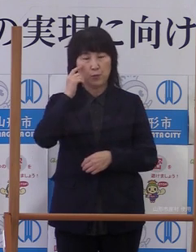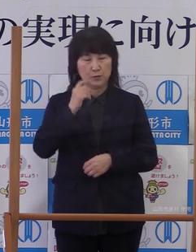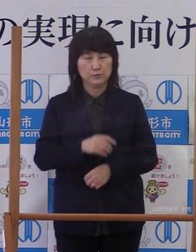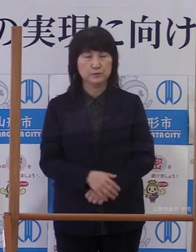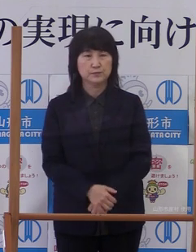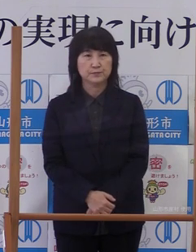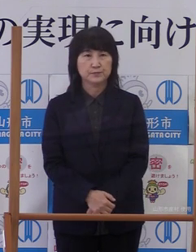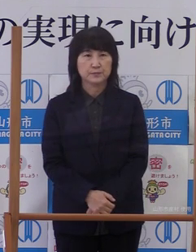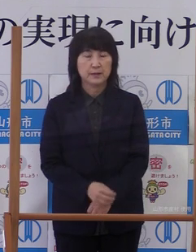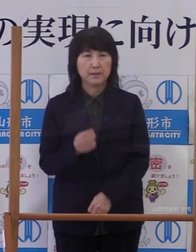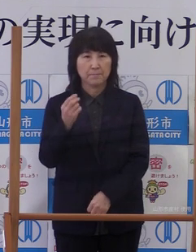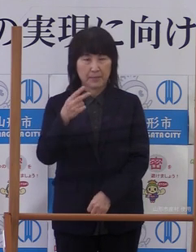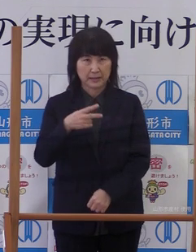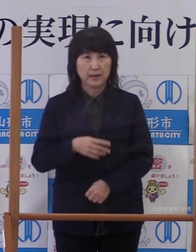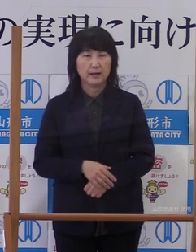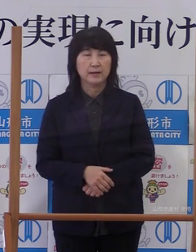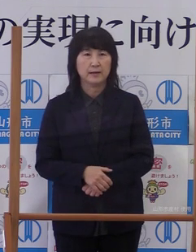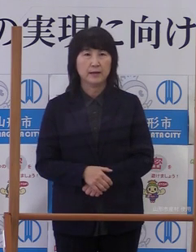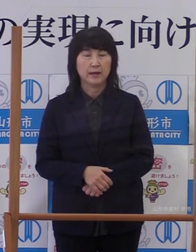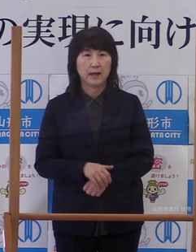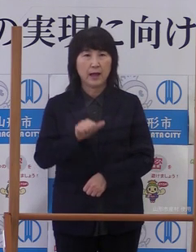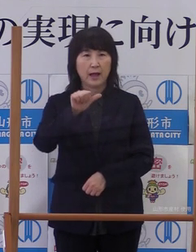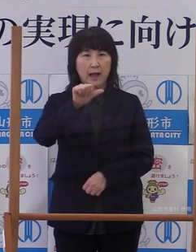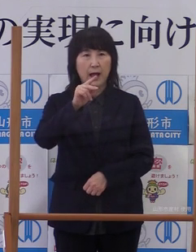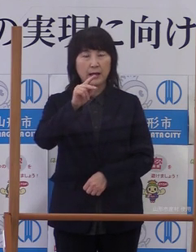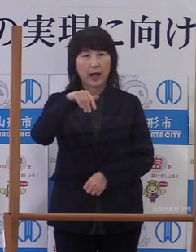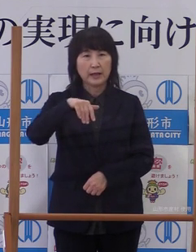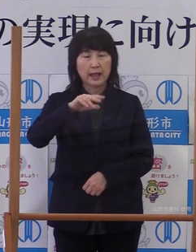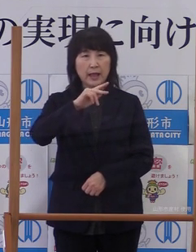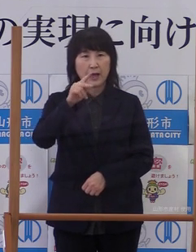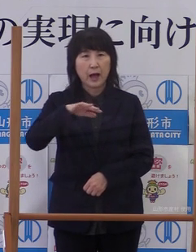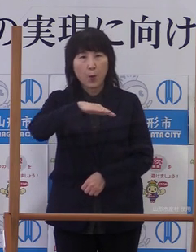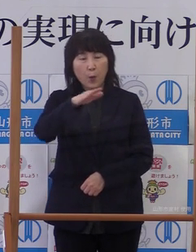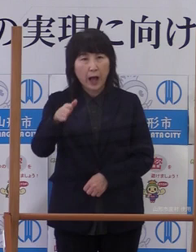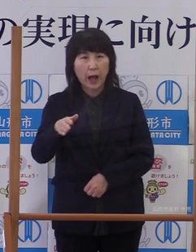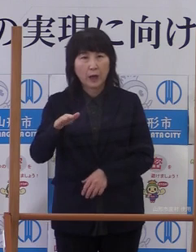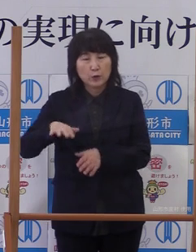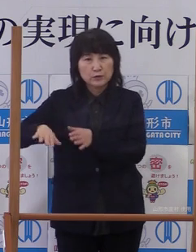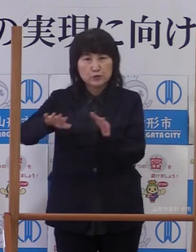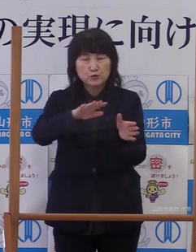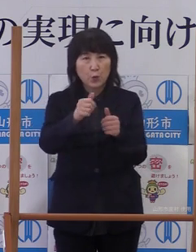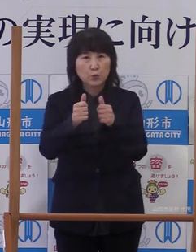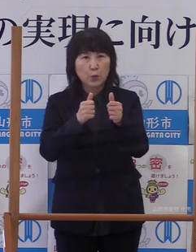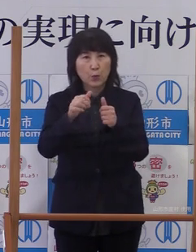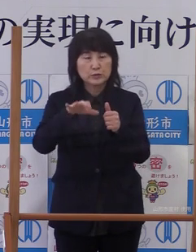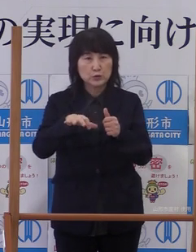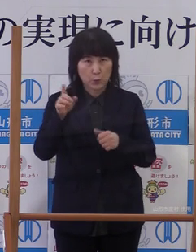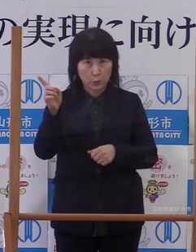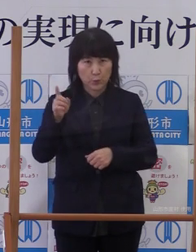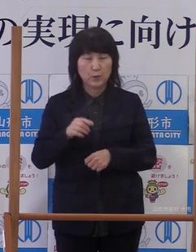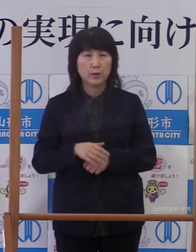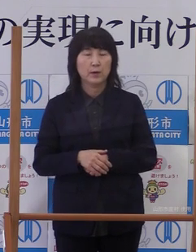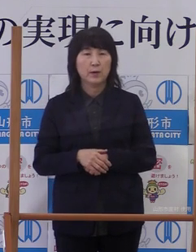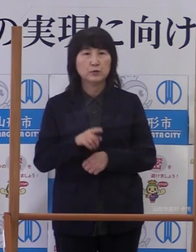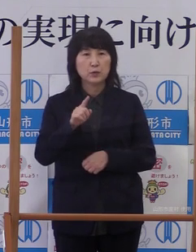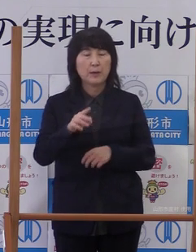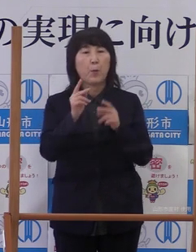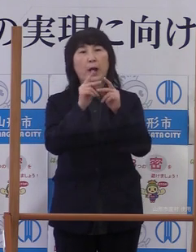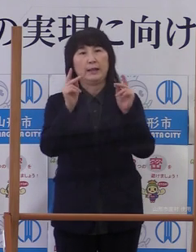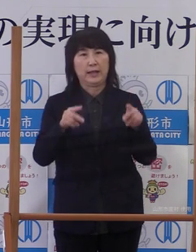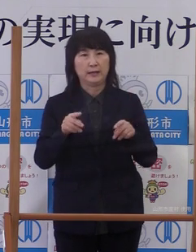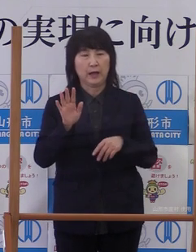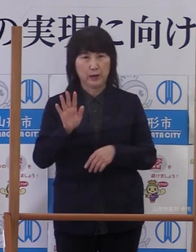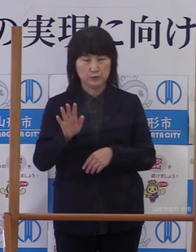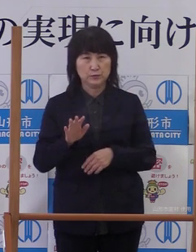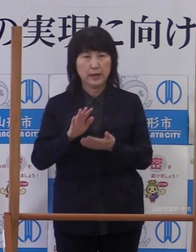。また茜ヶ丘の陸上競技場についても、これもこれまで課題でございましたけれ